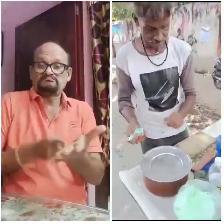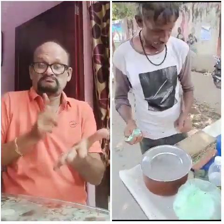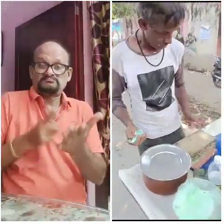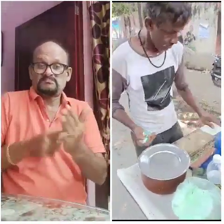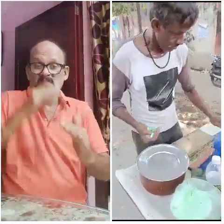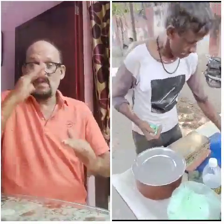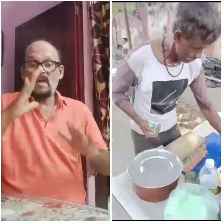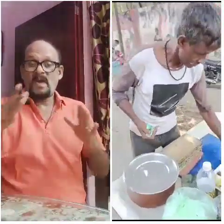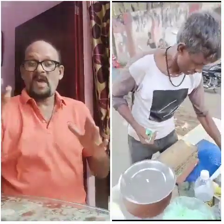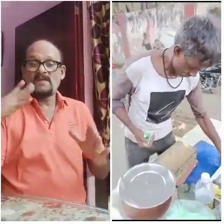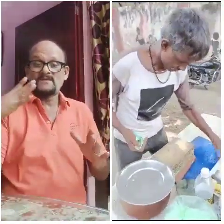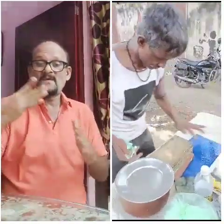हाँ